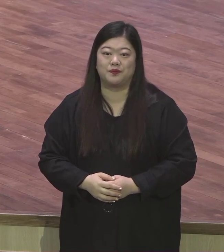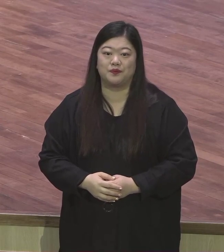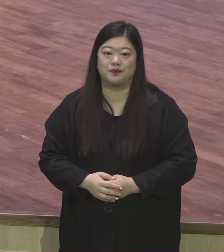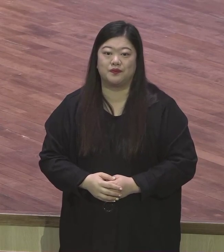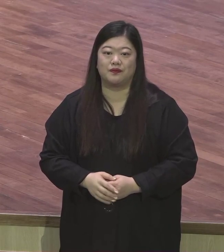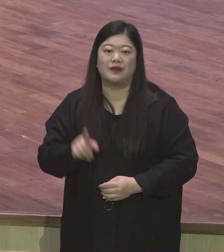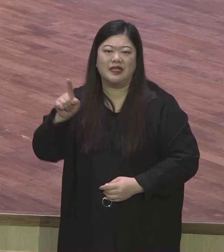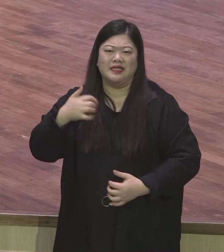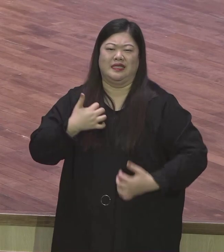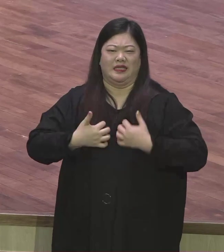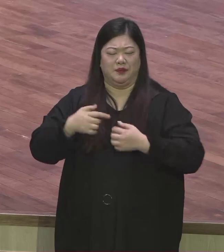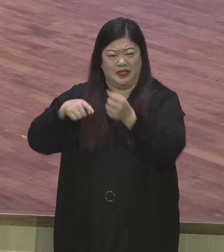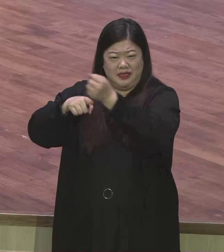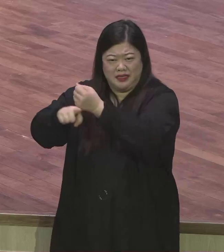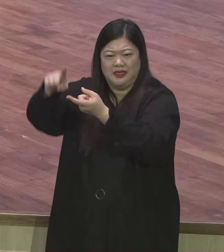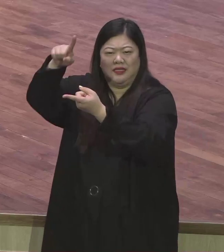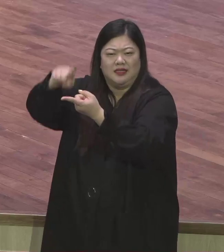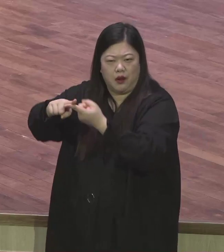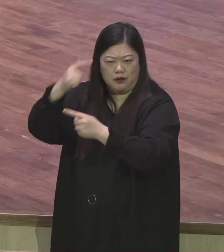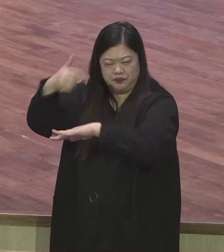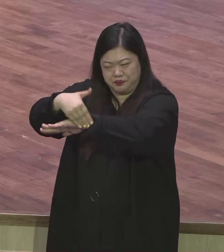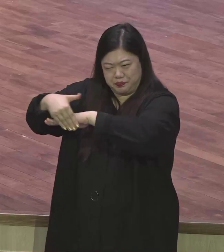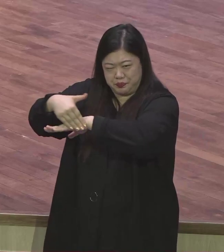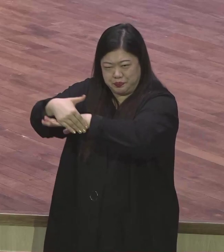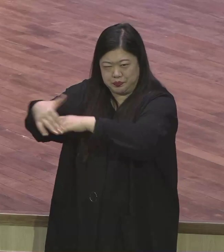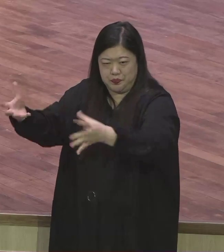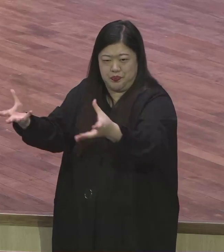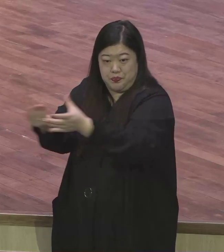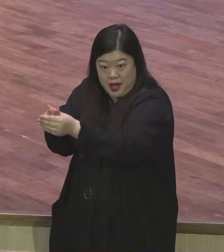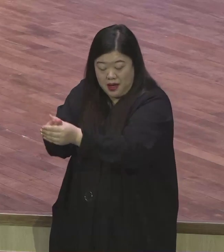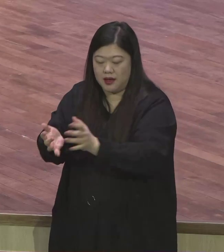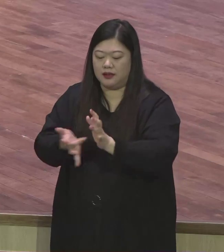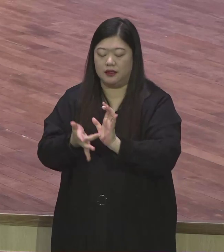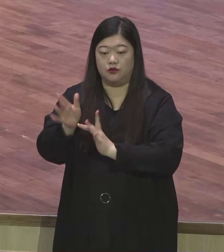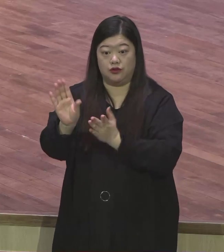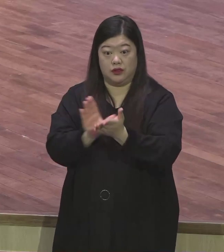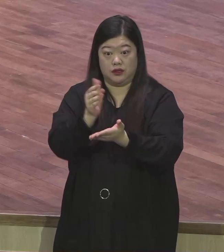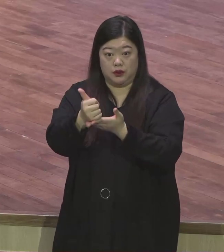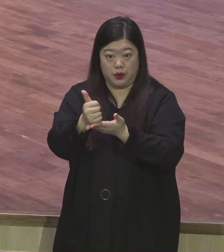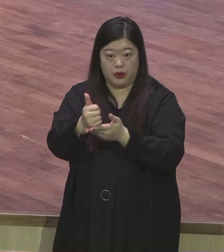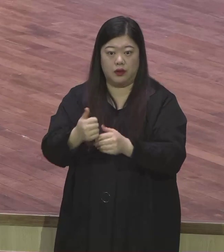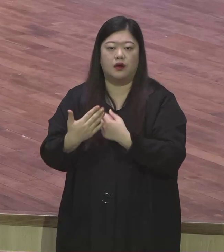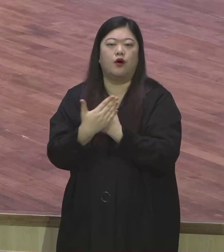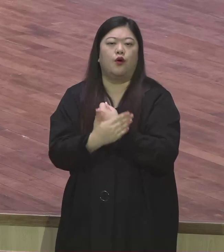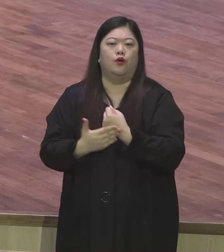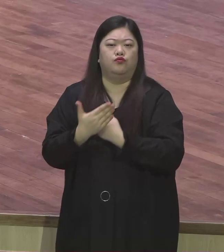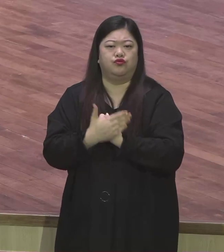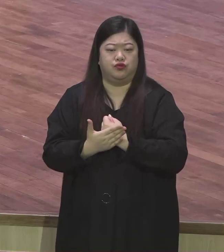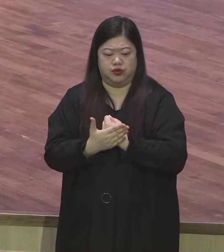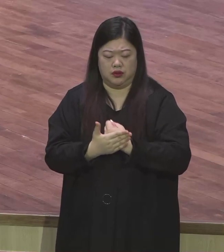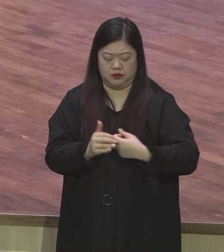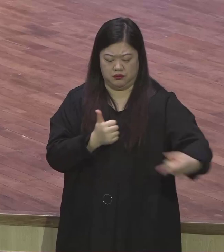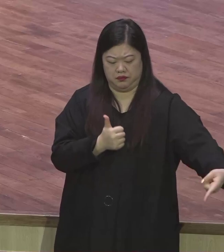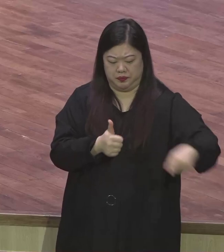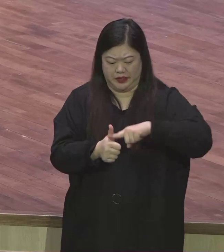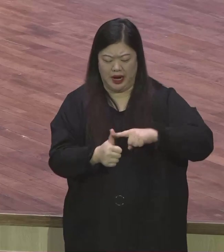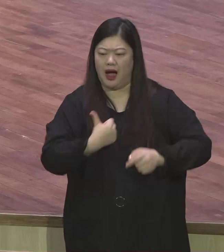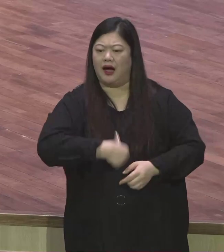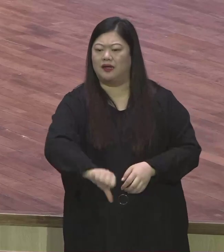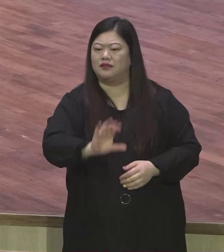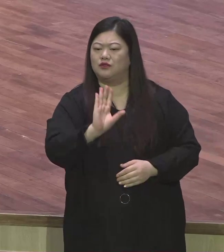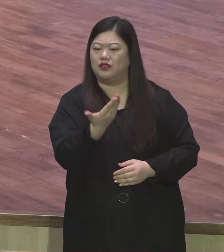그 기쁘신 뜻대로 우리를 예정하사 예수 그리스도로 말미암아 자기의 아들들이 되게